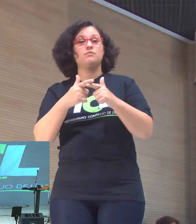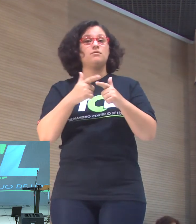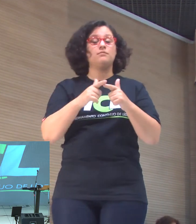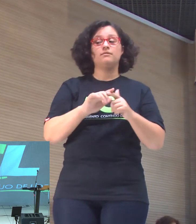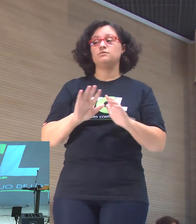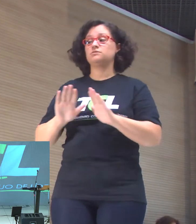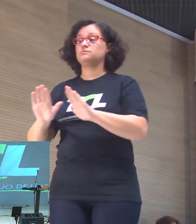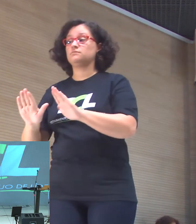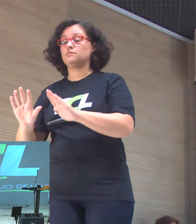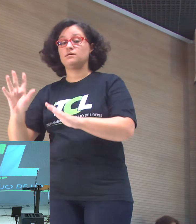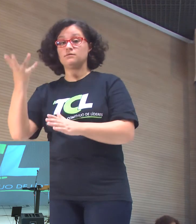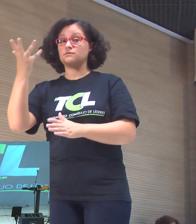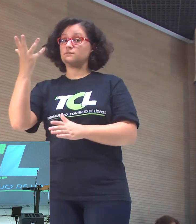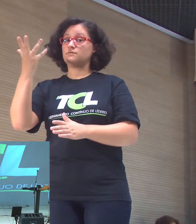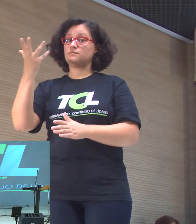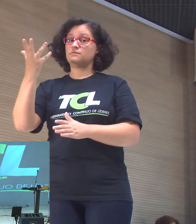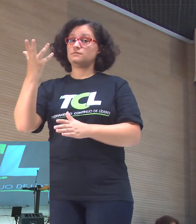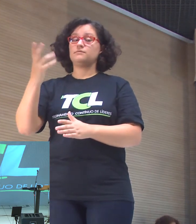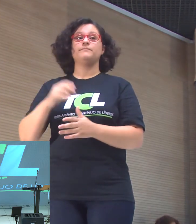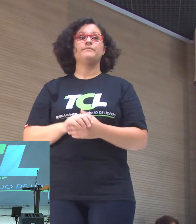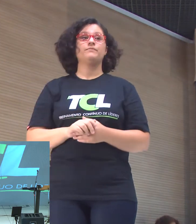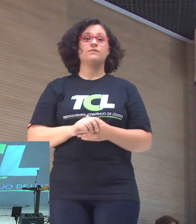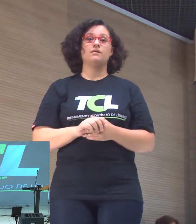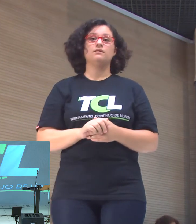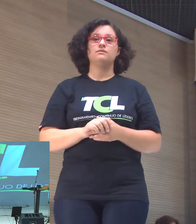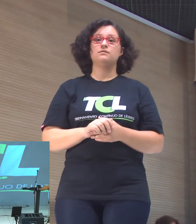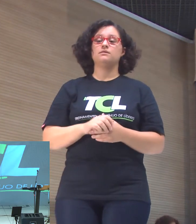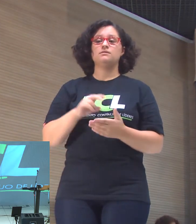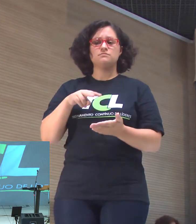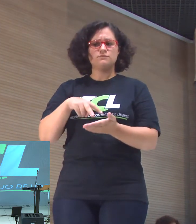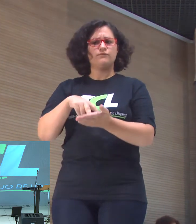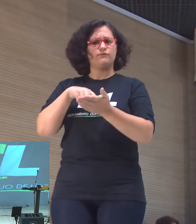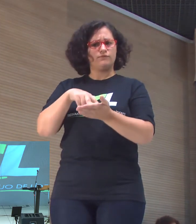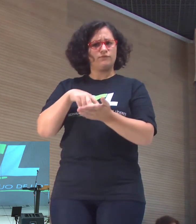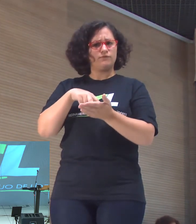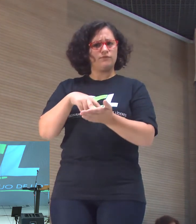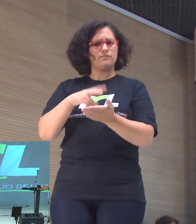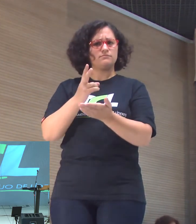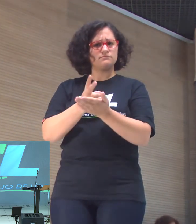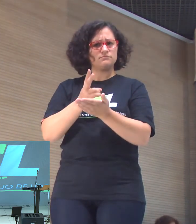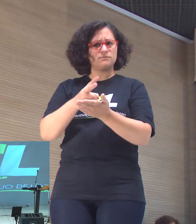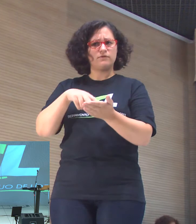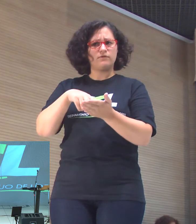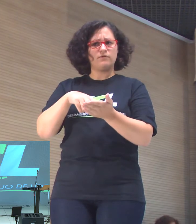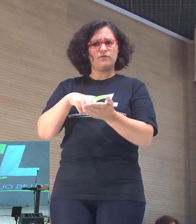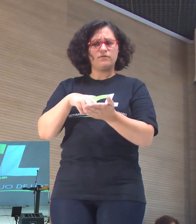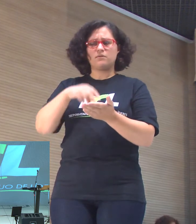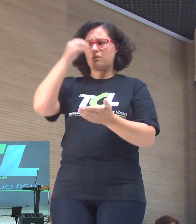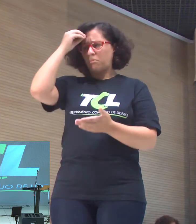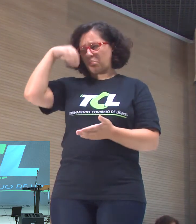Fala de uma perseverança sem desfalecer. Esse dedicar é perseverar e não